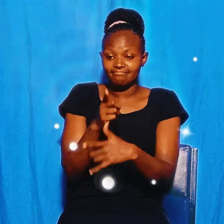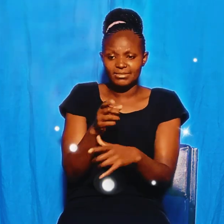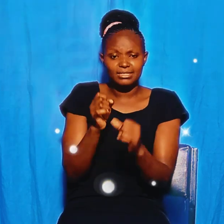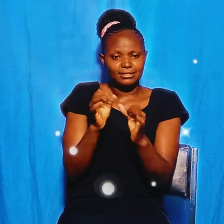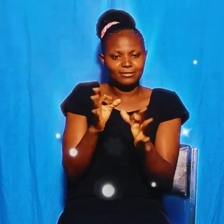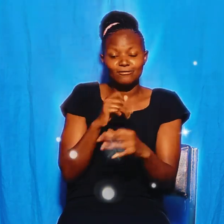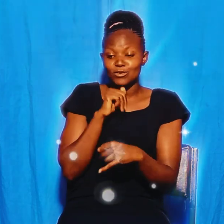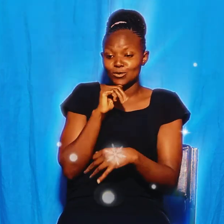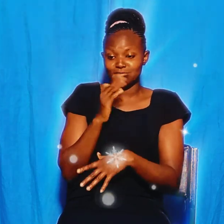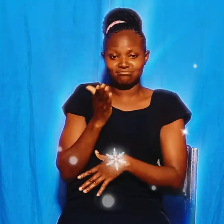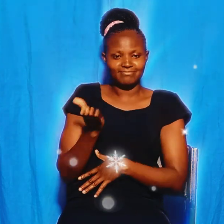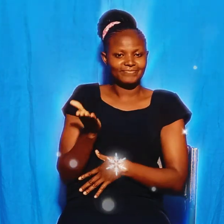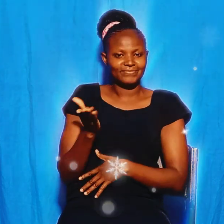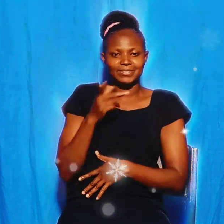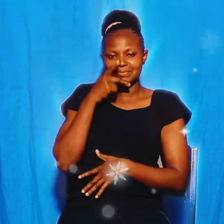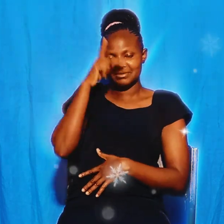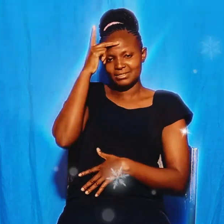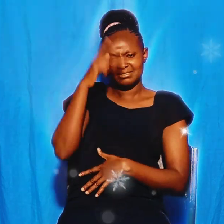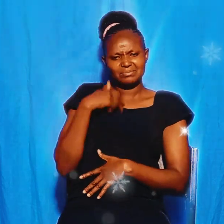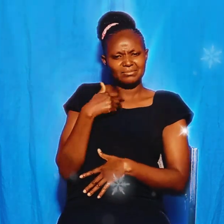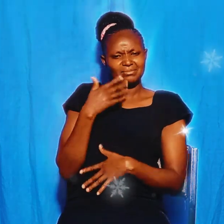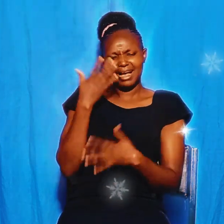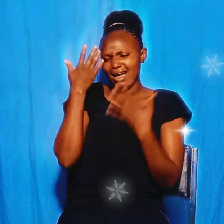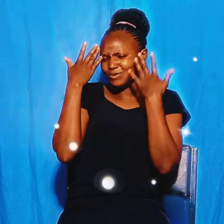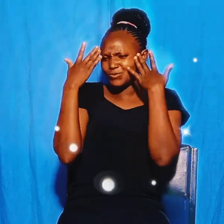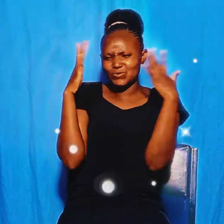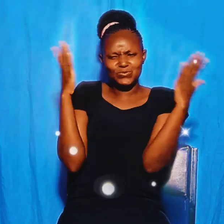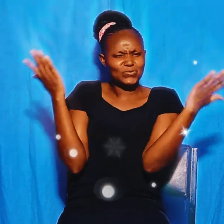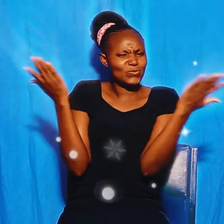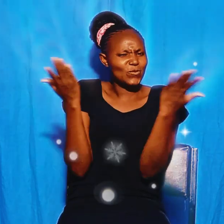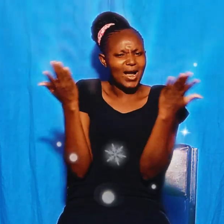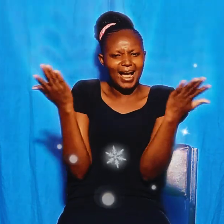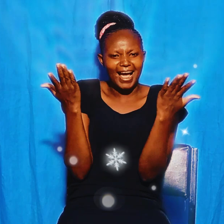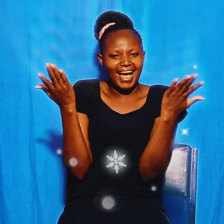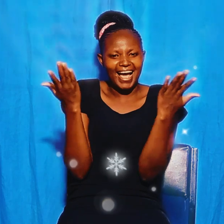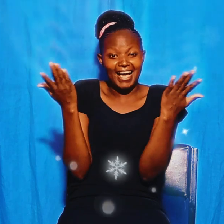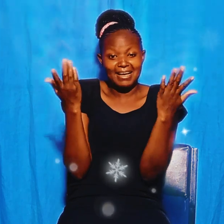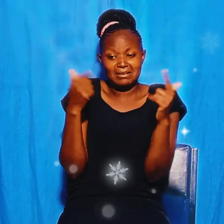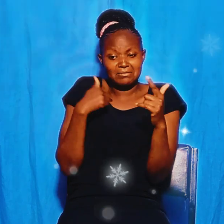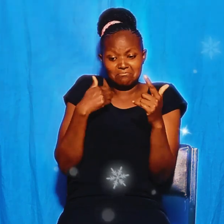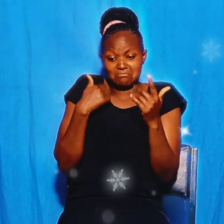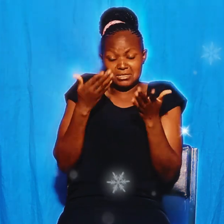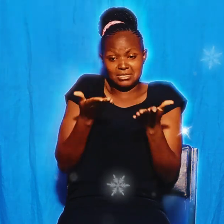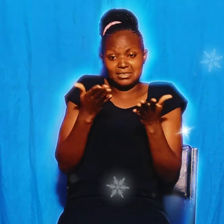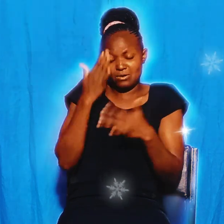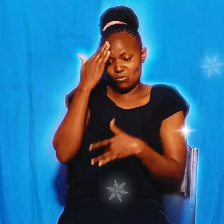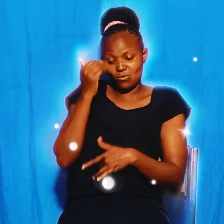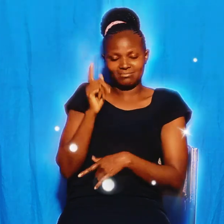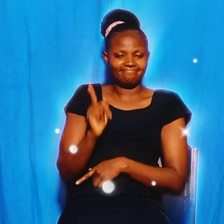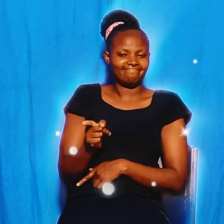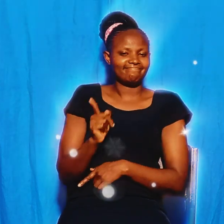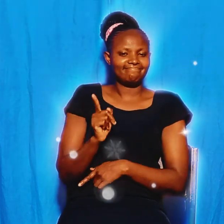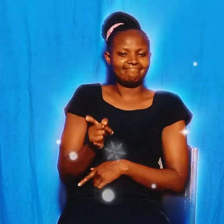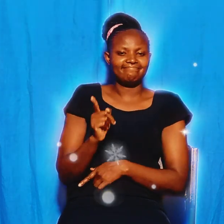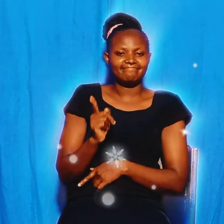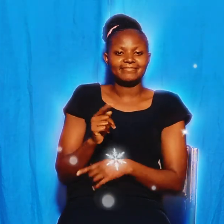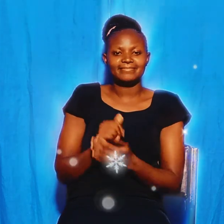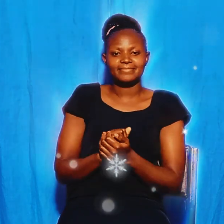jesi balani itewa. Ni balani itundu mwo. Na ngaihi nienda